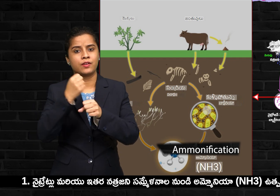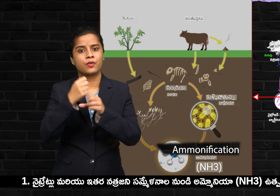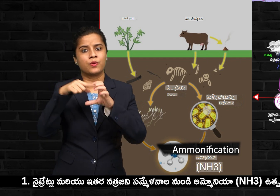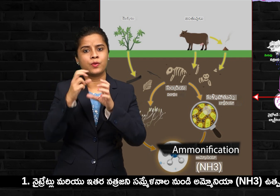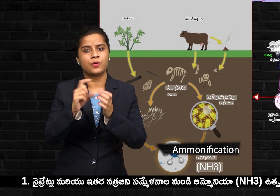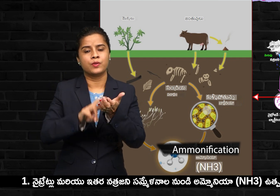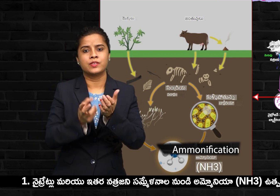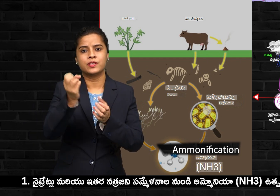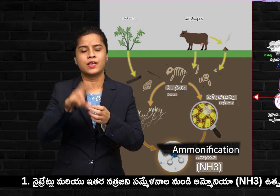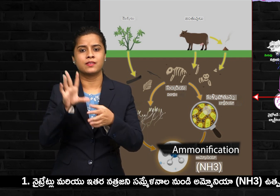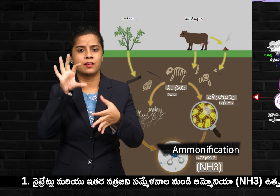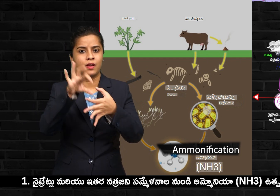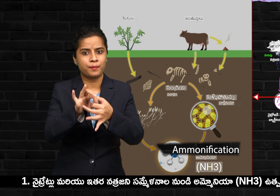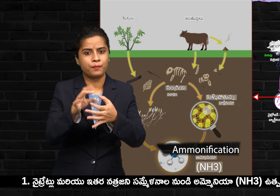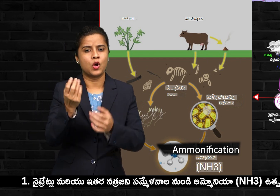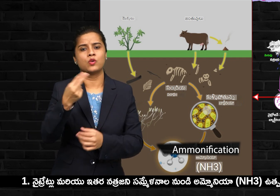ఉత్పత్తిని అమోనిఫికేషన్ అంటారు.